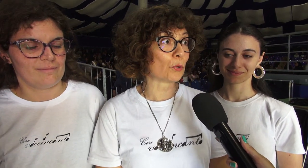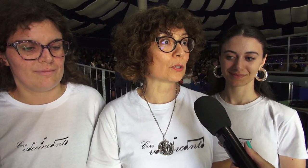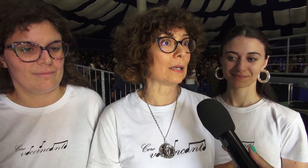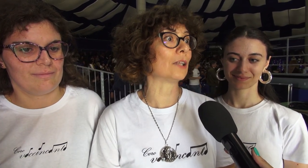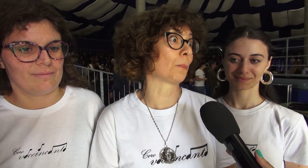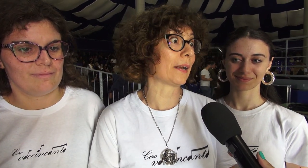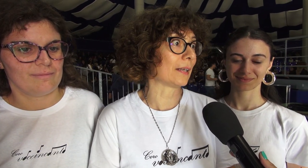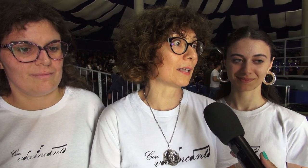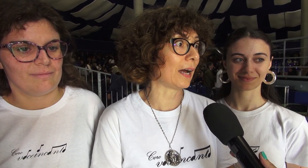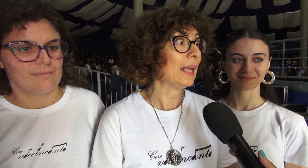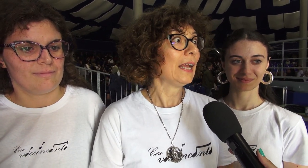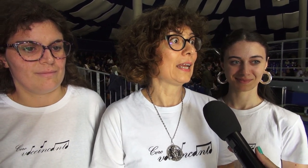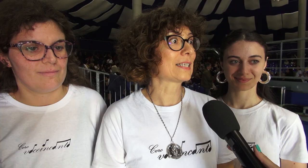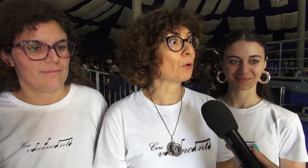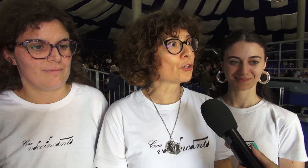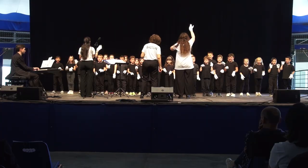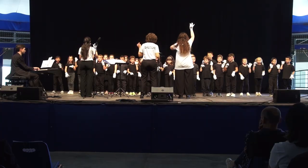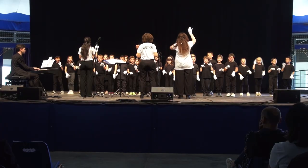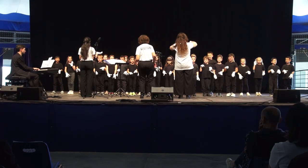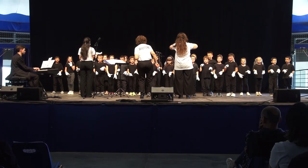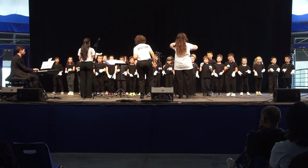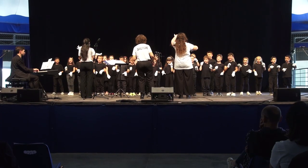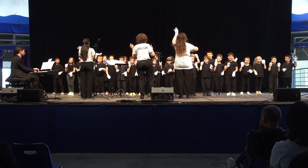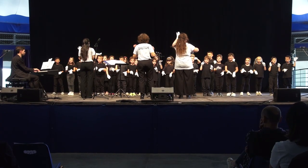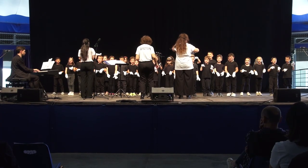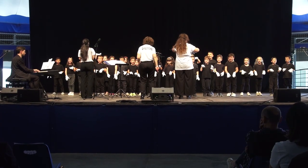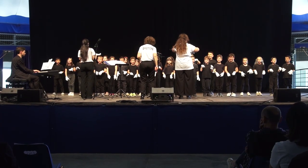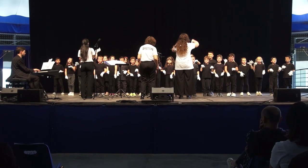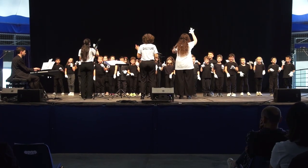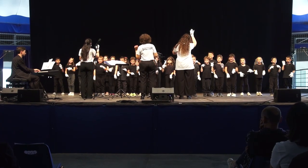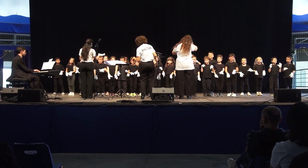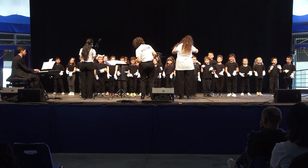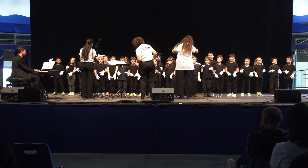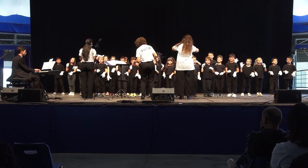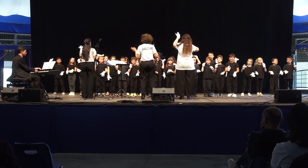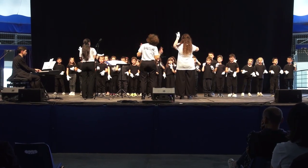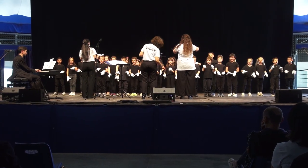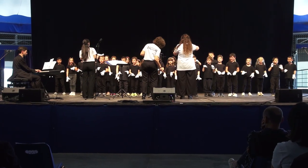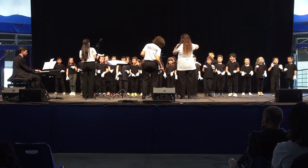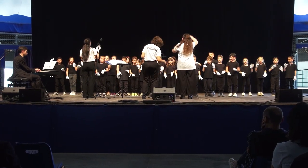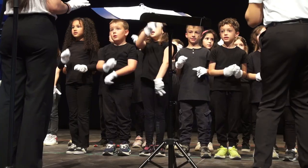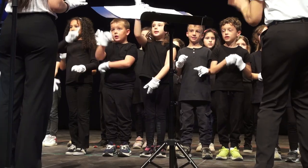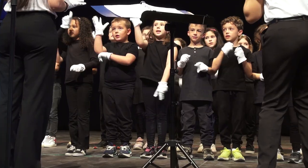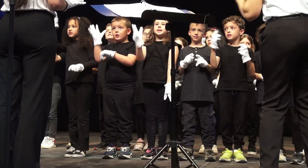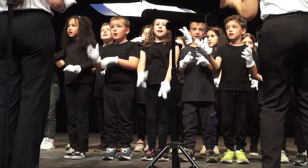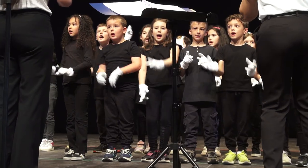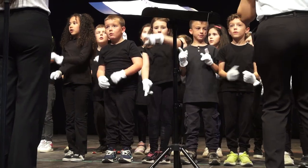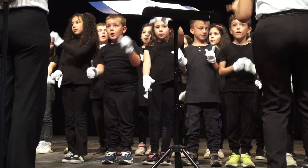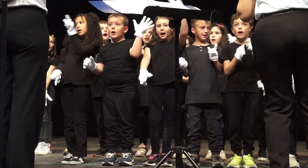'opposto dell'altro, ma in realtà siamo riusciti ad avvicinarli e a renderli uniti e comunicativi. Un progetto che educa al